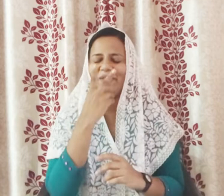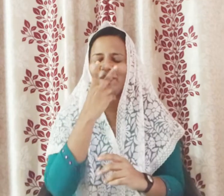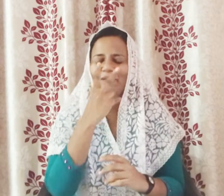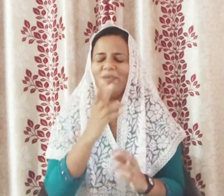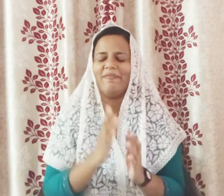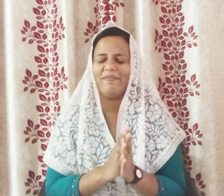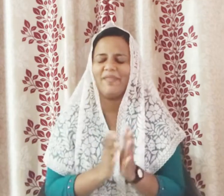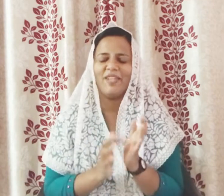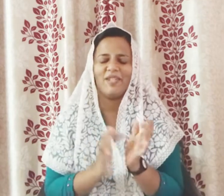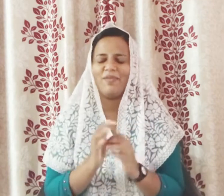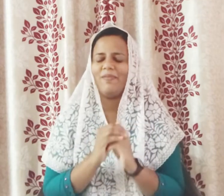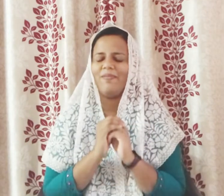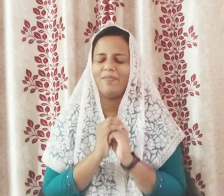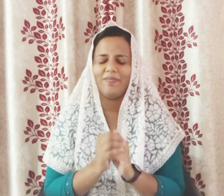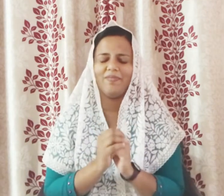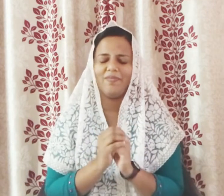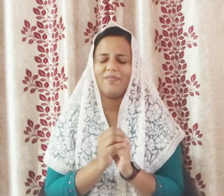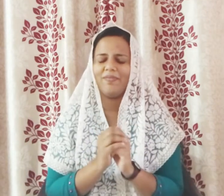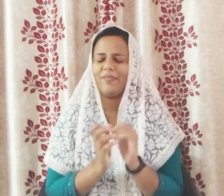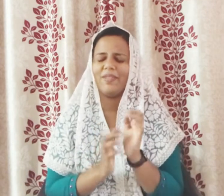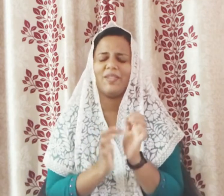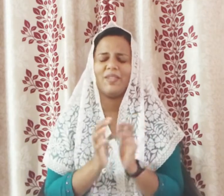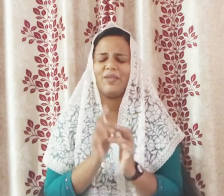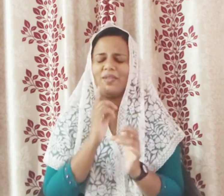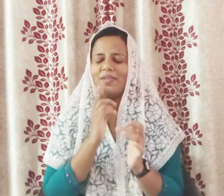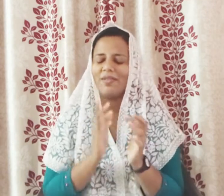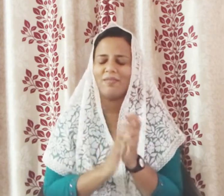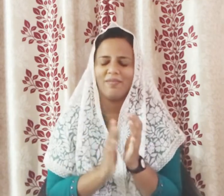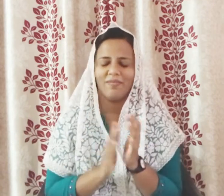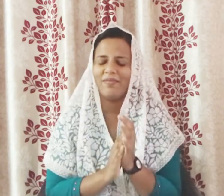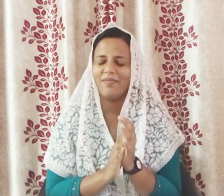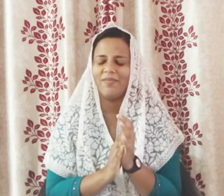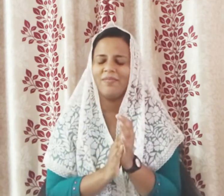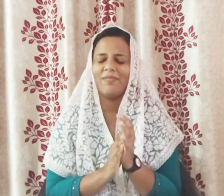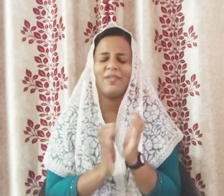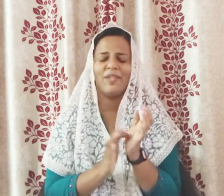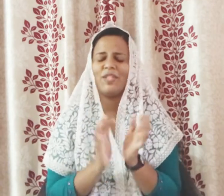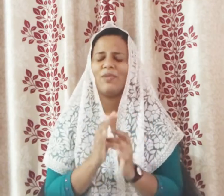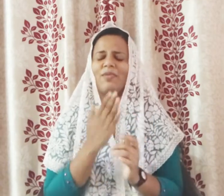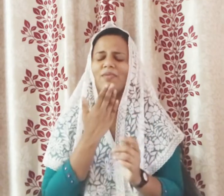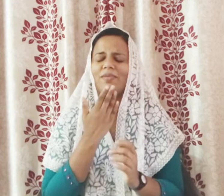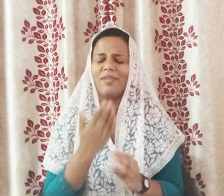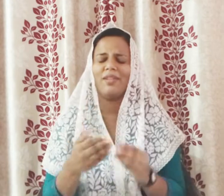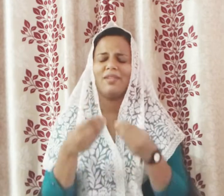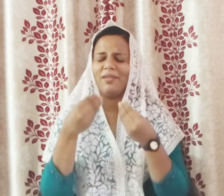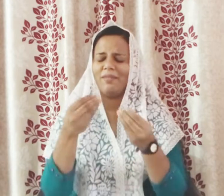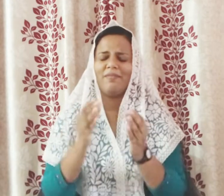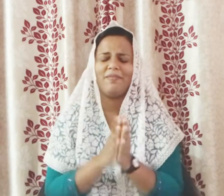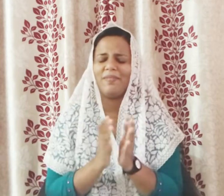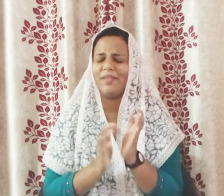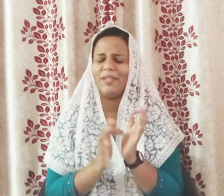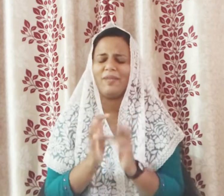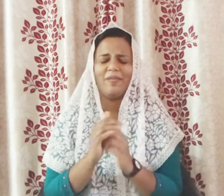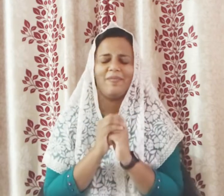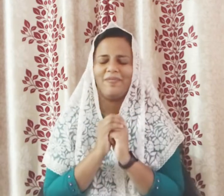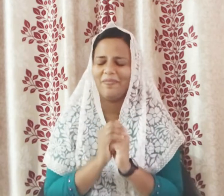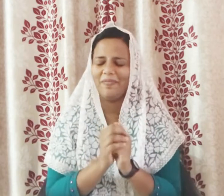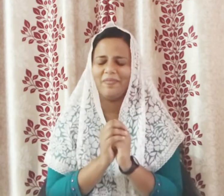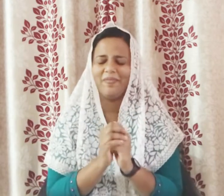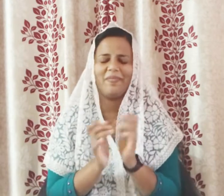നോക്കുക അപ്പാ. അപ്പാ, ഞങ്ങൾ അങ്ങേ ആരാധിക്കുന്നപ്പാ. അപ്പം ഞങ്ങൾ അങ്ങേ സ്തുതിക്കുന്നപ്പാ. അപ്പം ഞങ്ങൾ അങ്ങേക്ക് നന്ദി പറയുന്ന കർത്താവേ. അങ്ങ് ഞങ്ങൾ ആരാധിക്കുന്ന